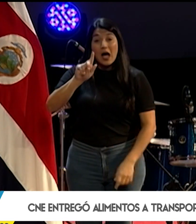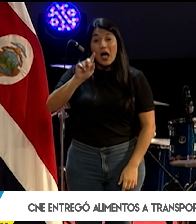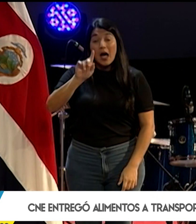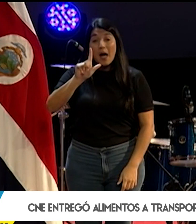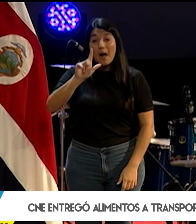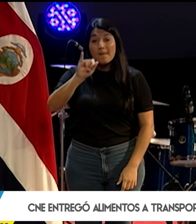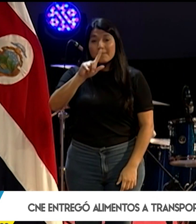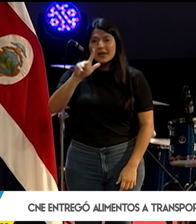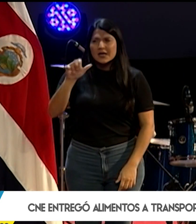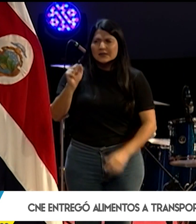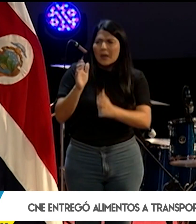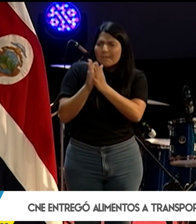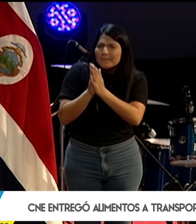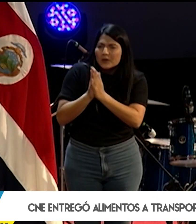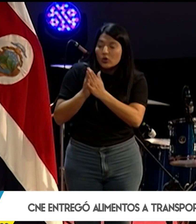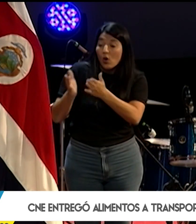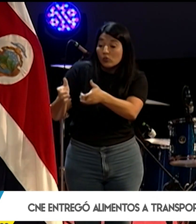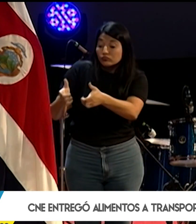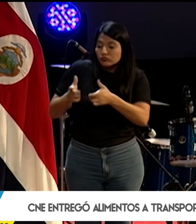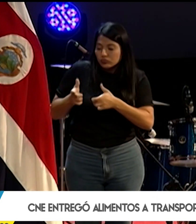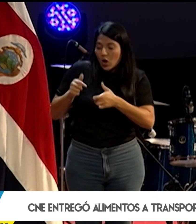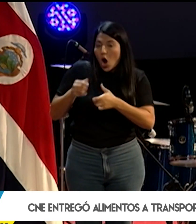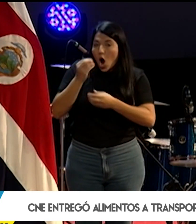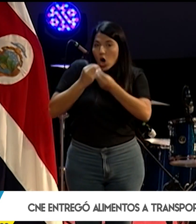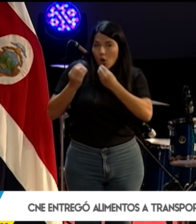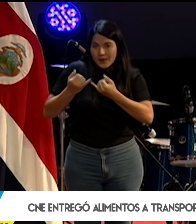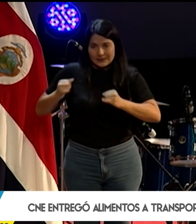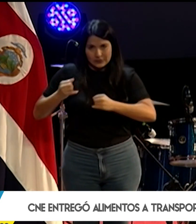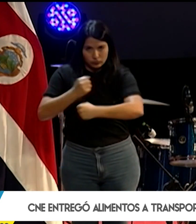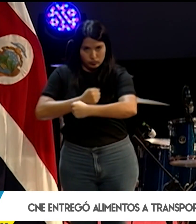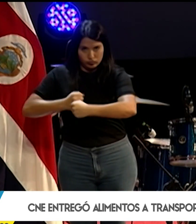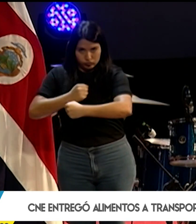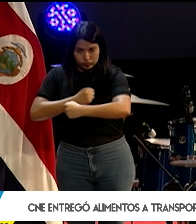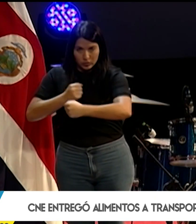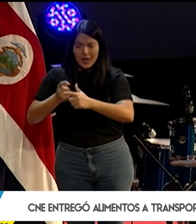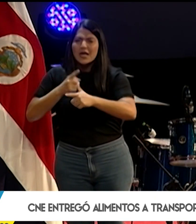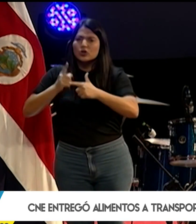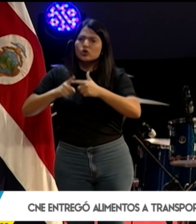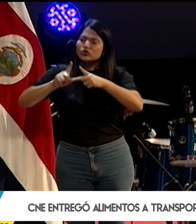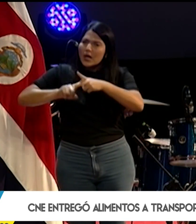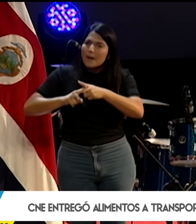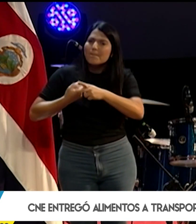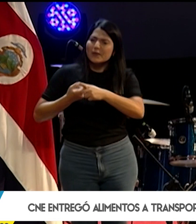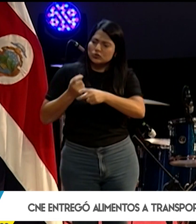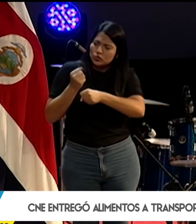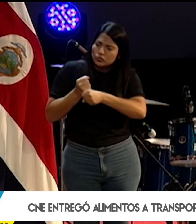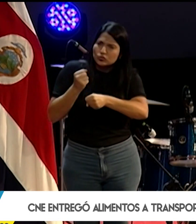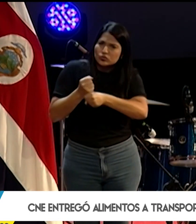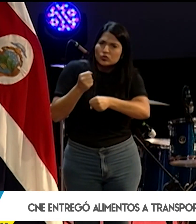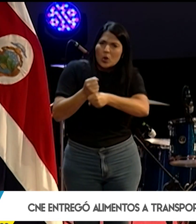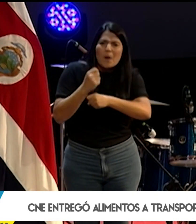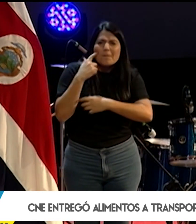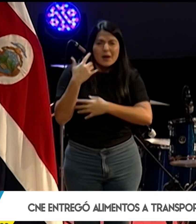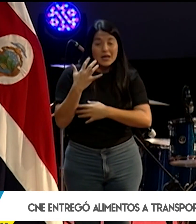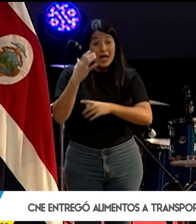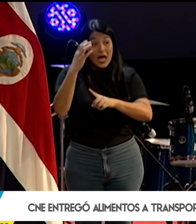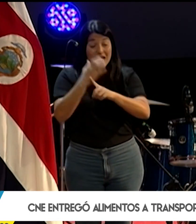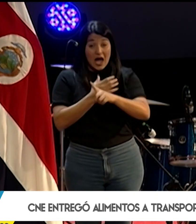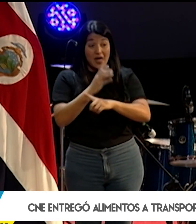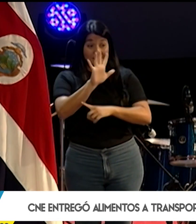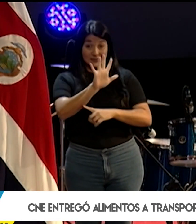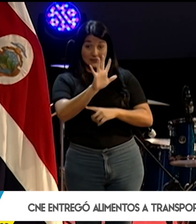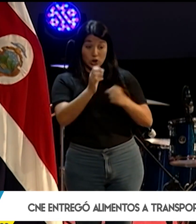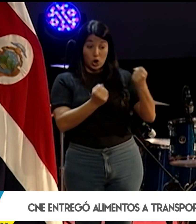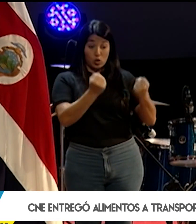se les entreguen raciones de alimentación cruda y se ha desarrollado un operativo para que cada cinco conductores se les comparte una